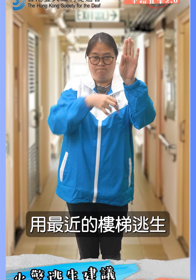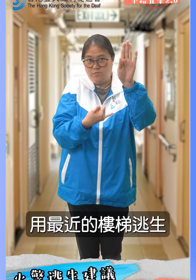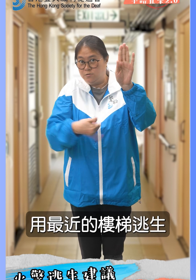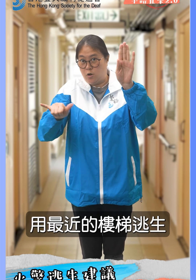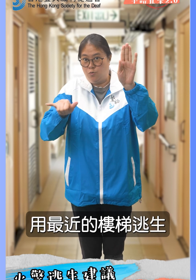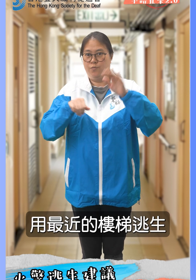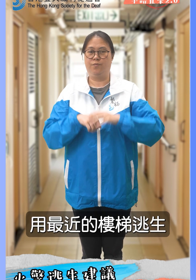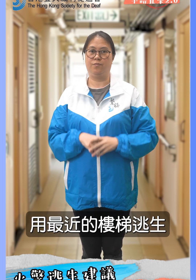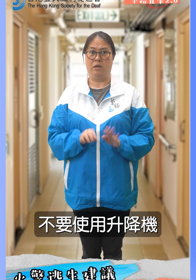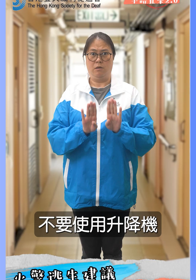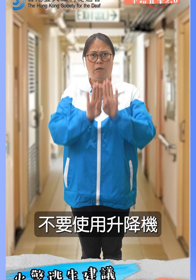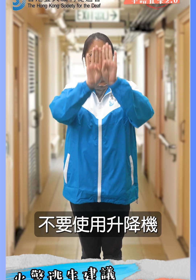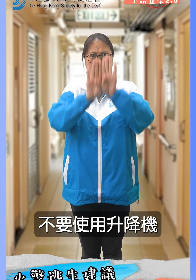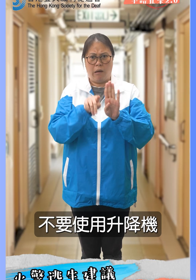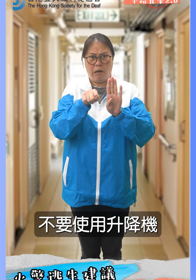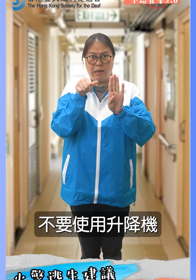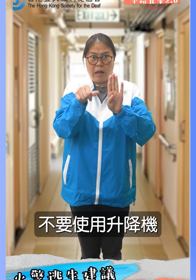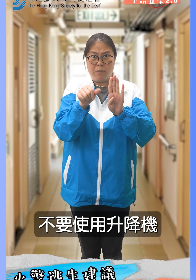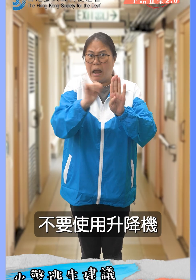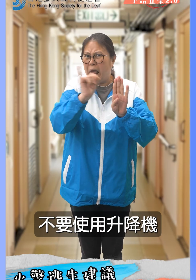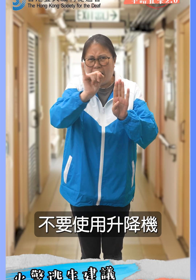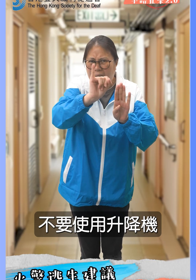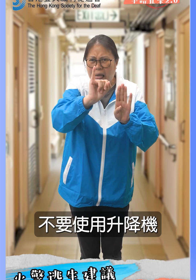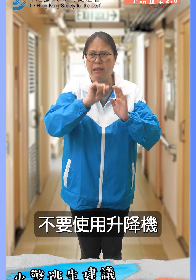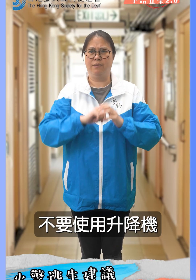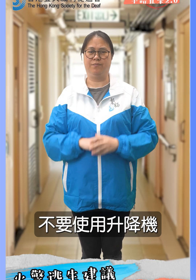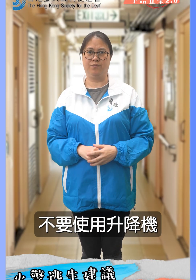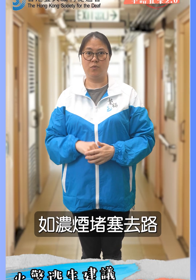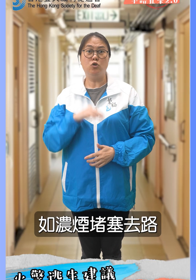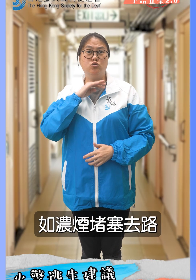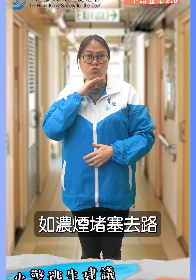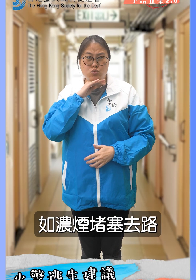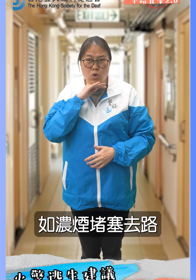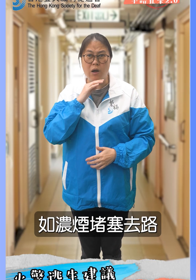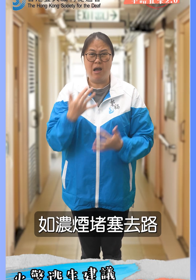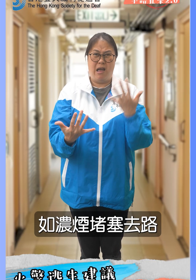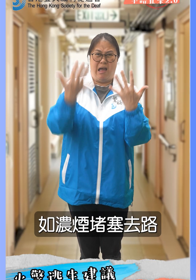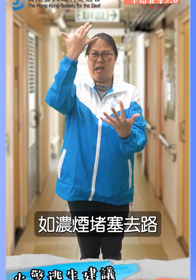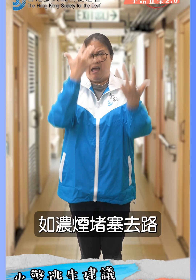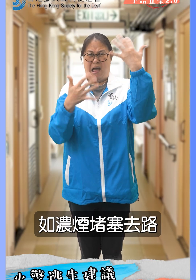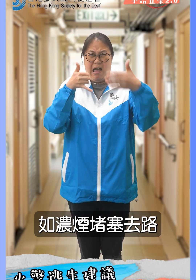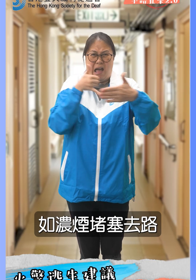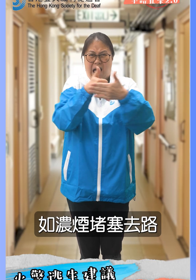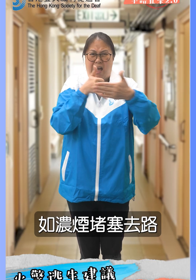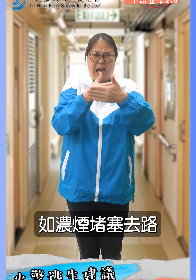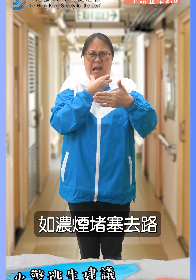逃生，唔好使用升降機。如果濃煙堵塞去路，